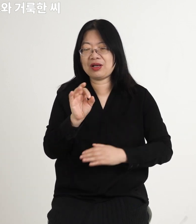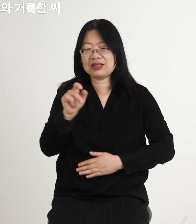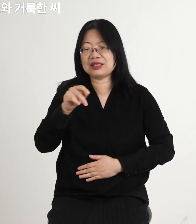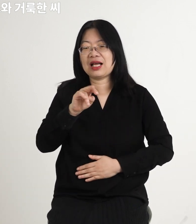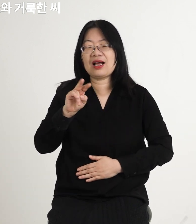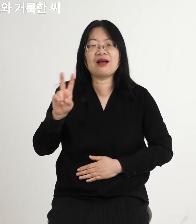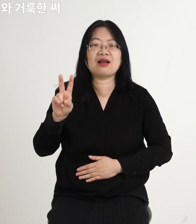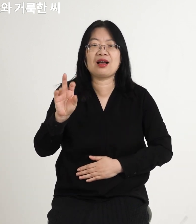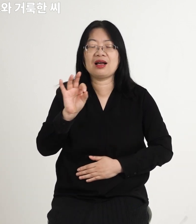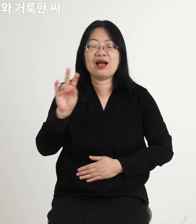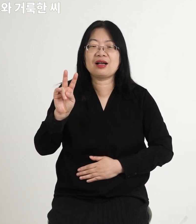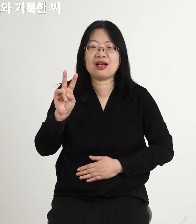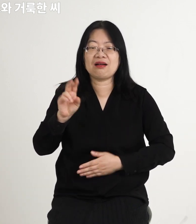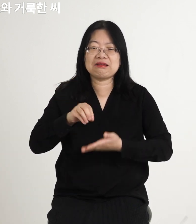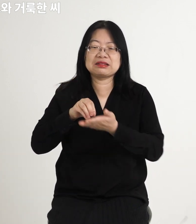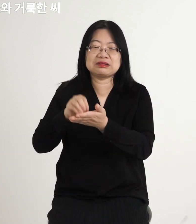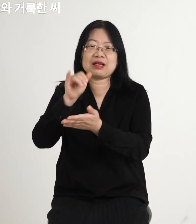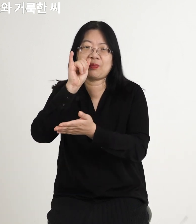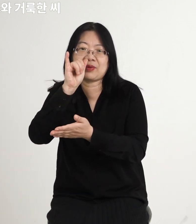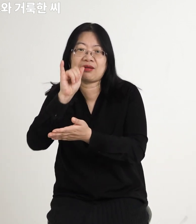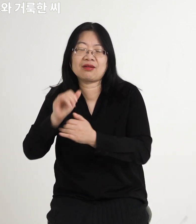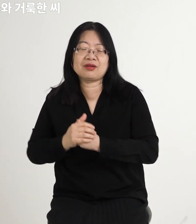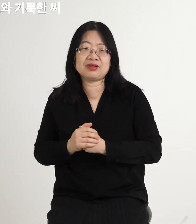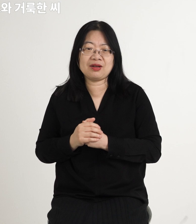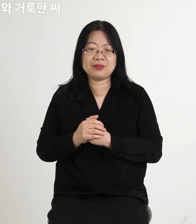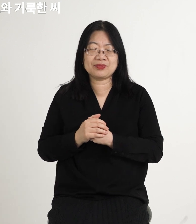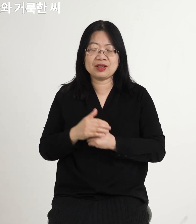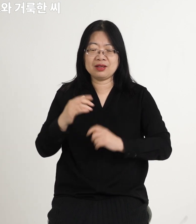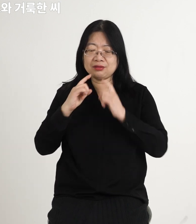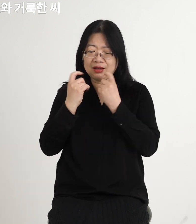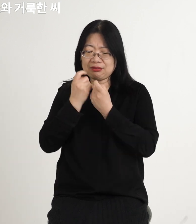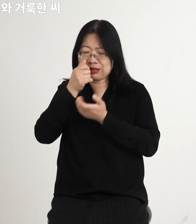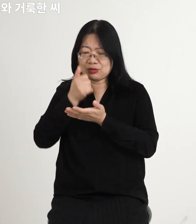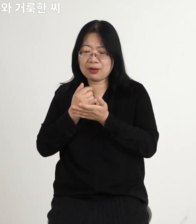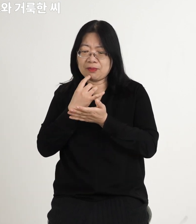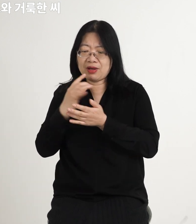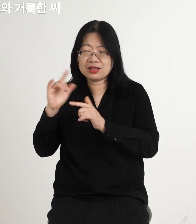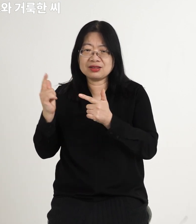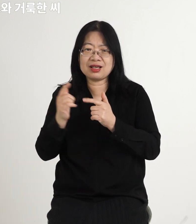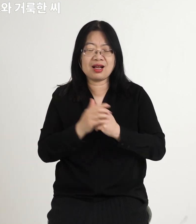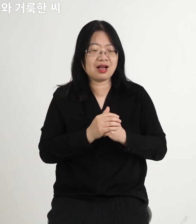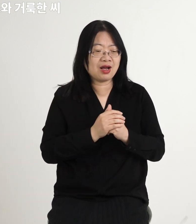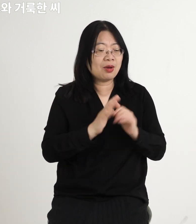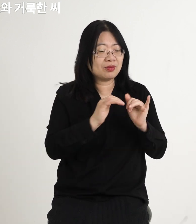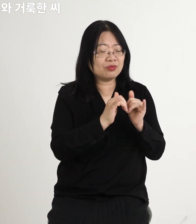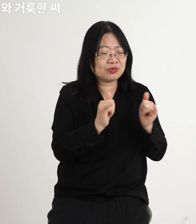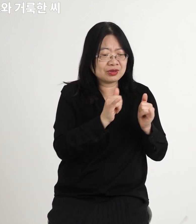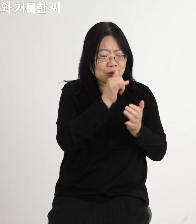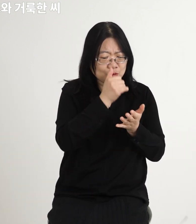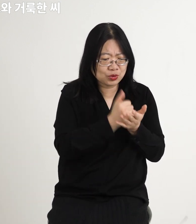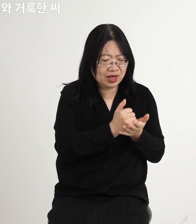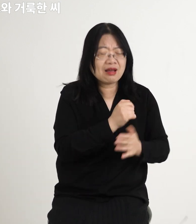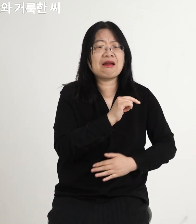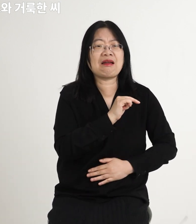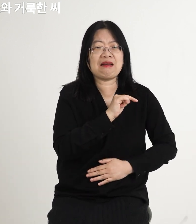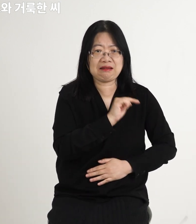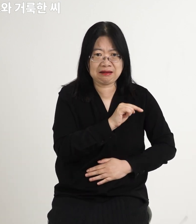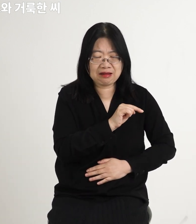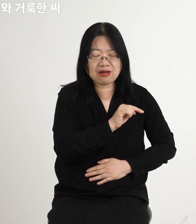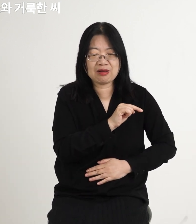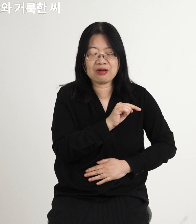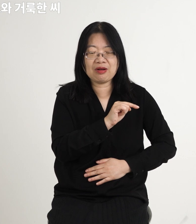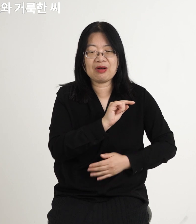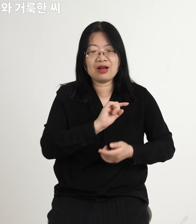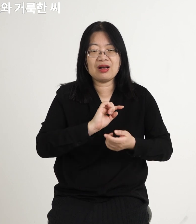것이 아니라 내가 이 부정한 백성 중에 앉았나이다. 백성들의 부정함을, 타락상을